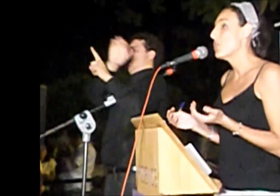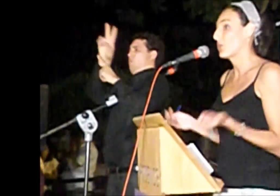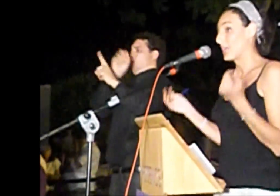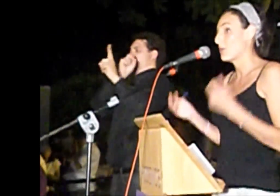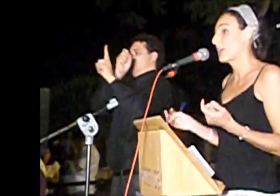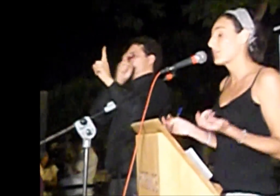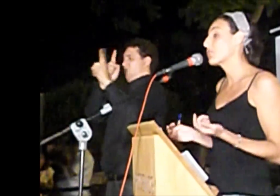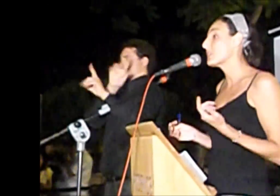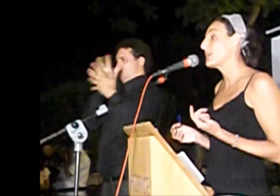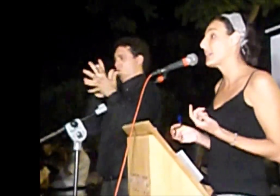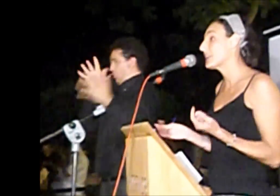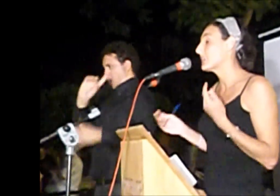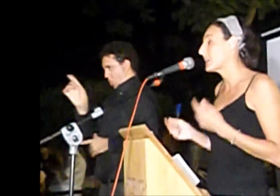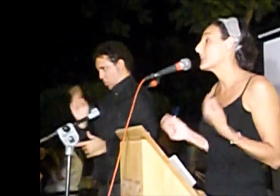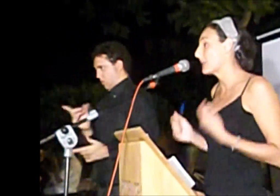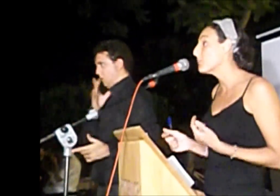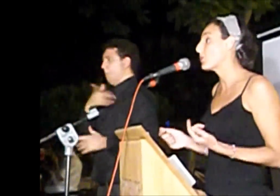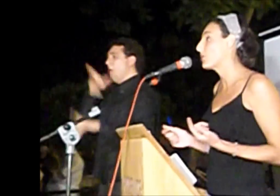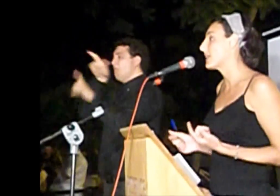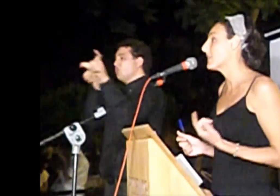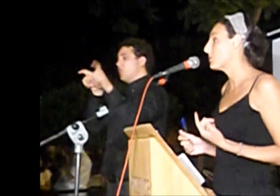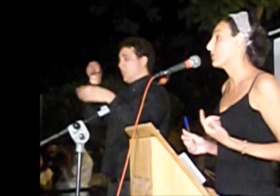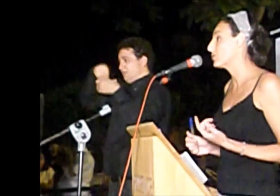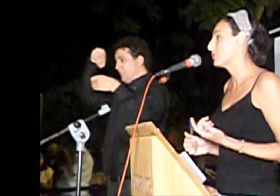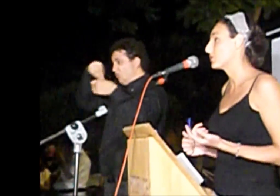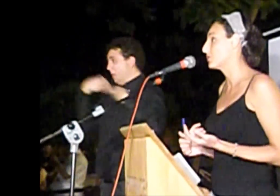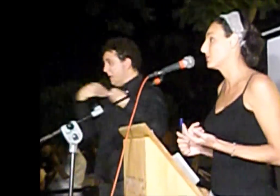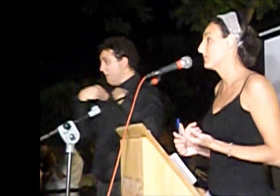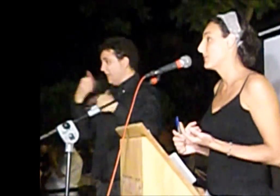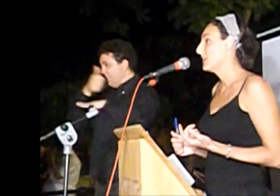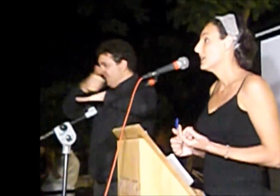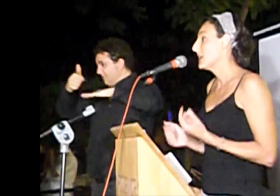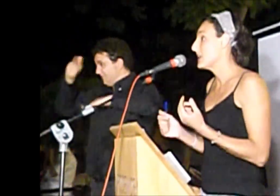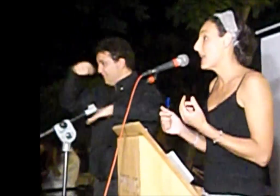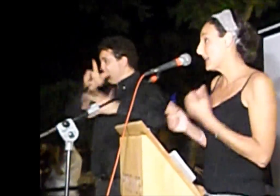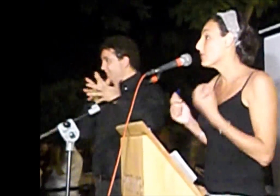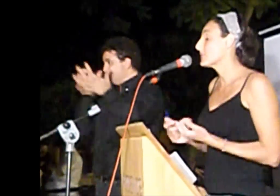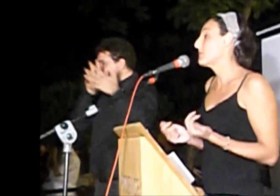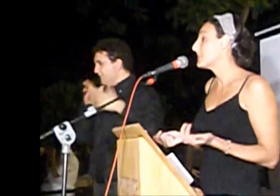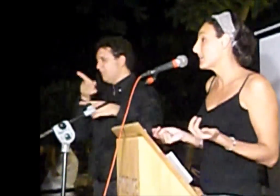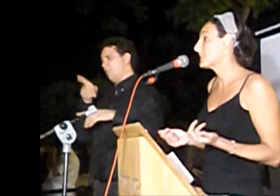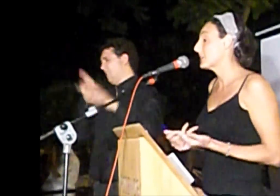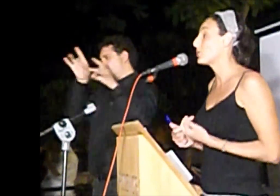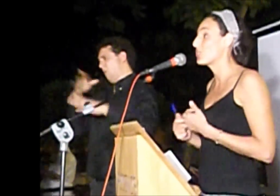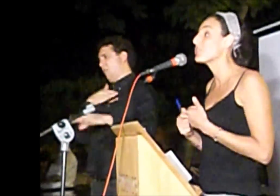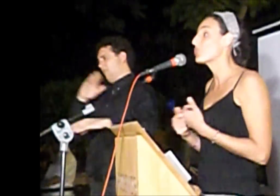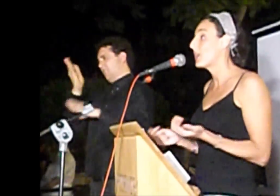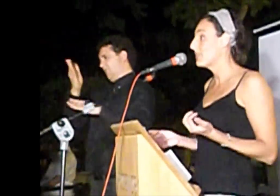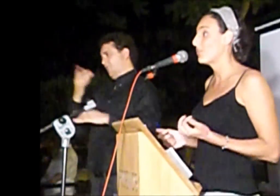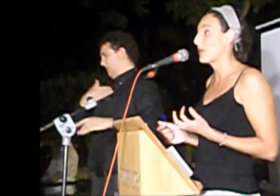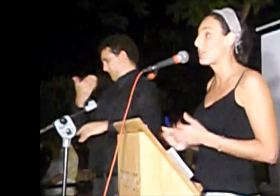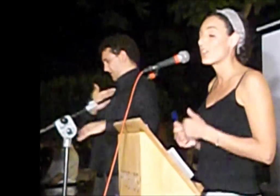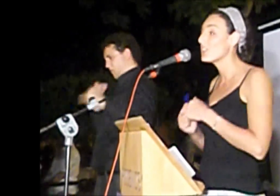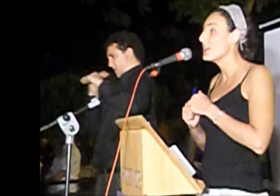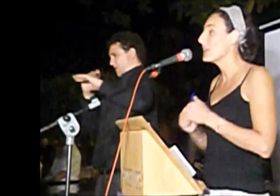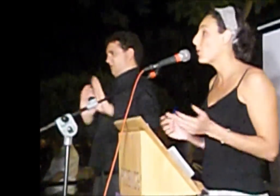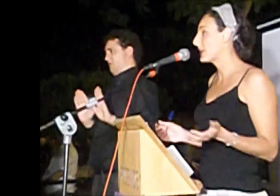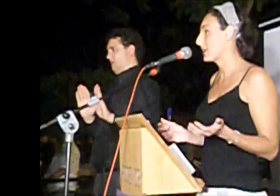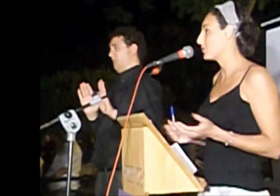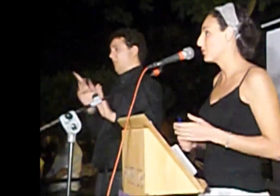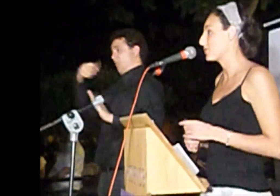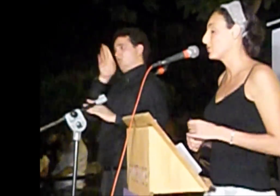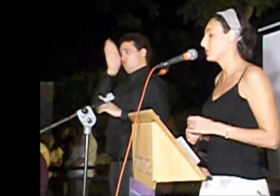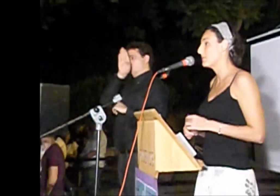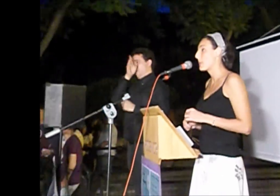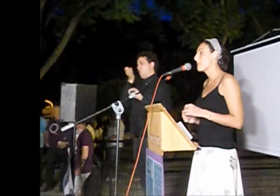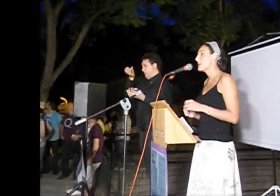sentido porque la población norteamericana va a salir tan perjudicada como nosotros y a ellos también se les está escondiendo toda la información igual